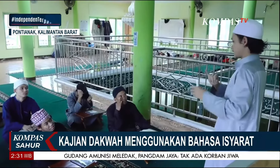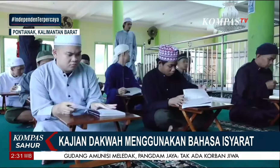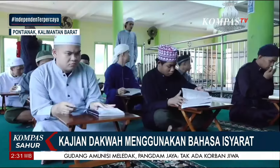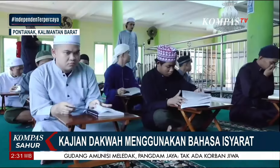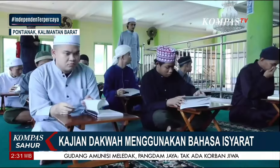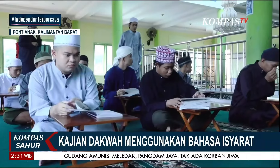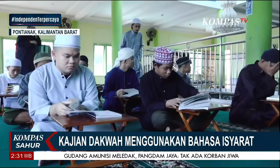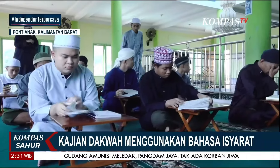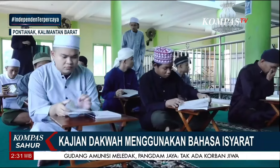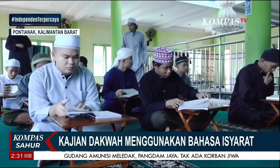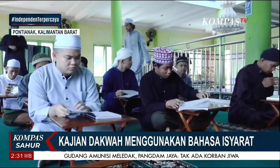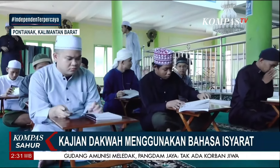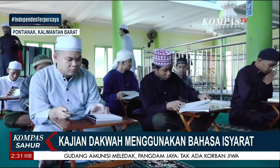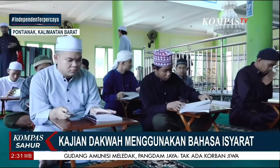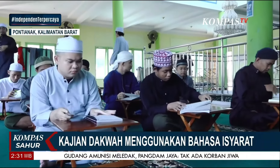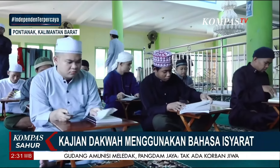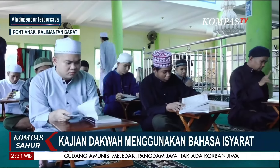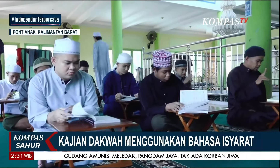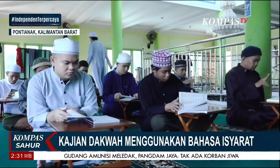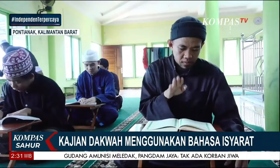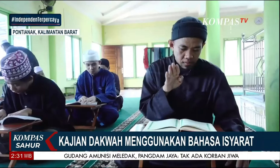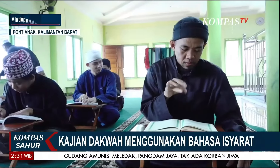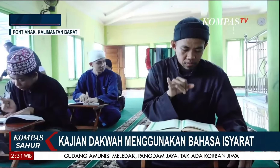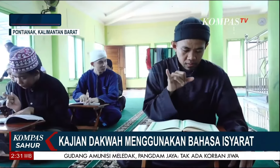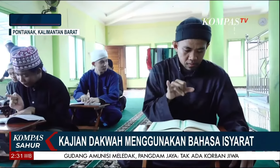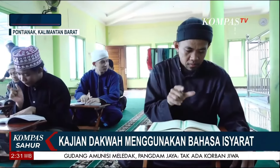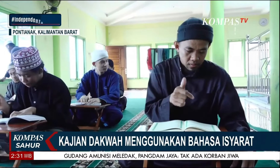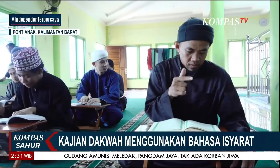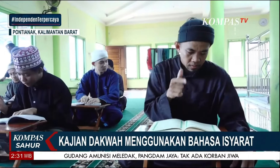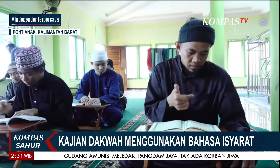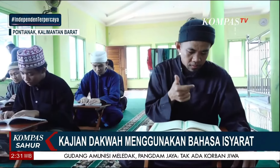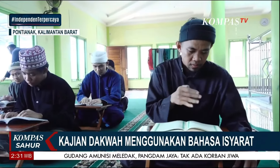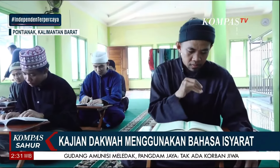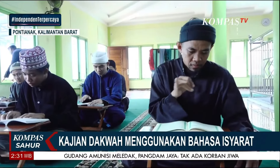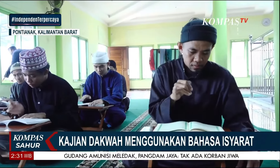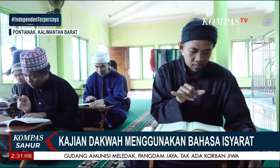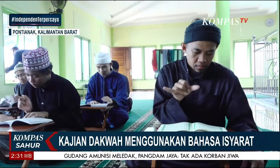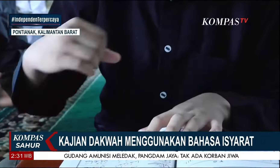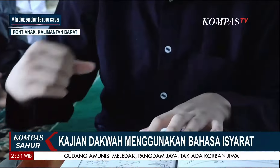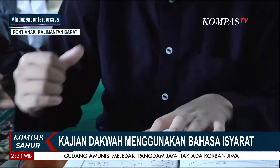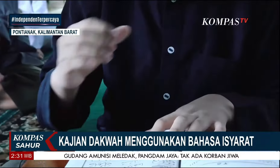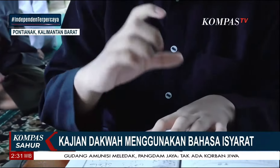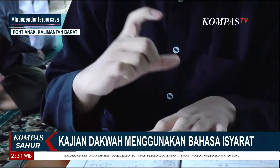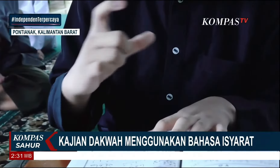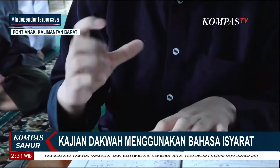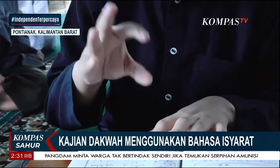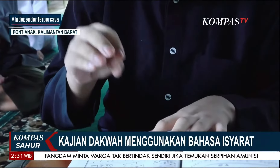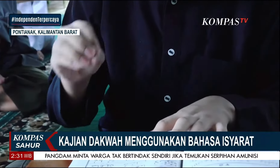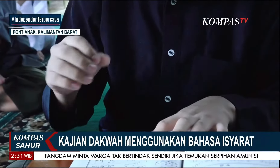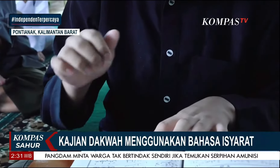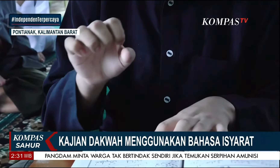disampaikan mengenai keesaan Tuhan hingga kisah-kisah sahabat Rasulullah Selain itu para teman tuli juga belajar membaca